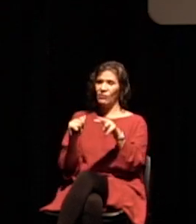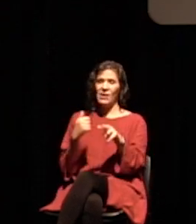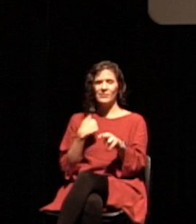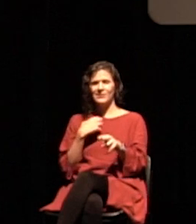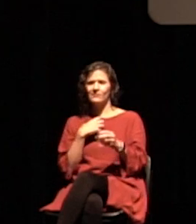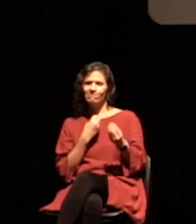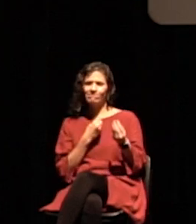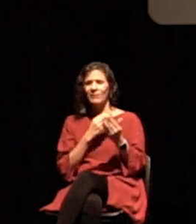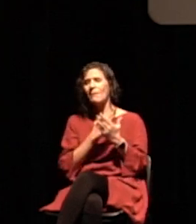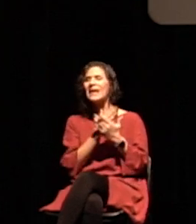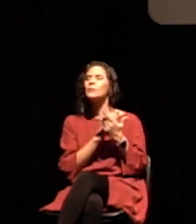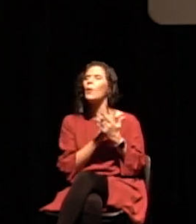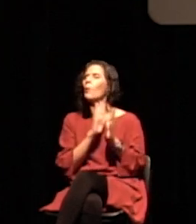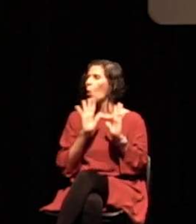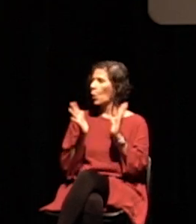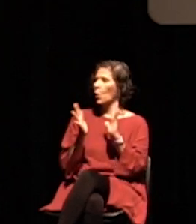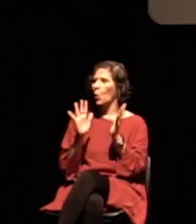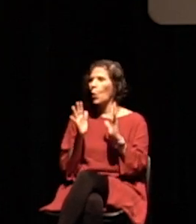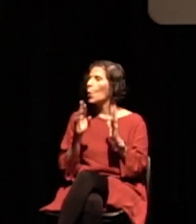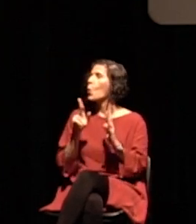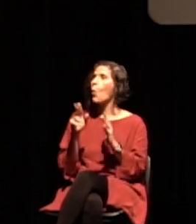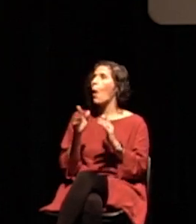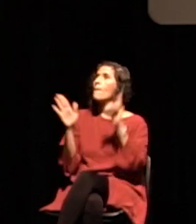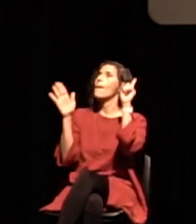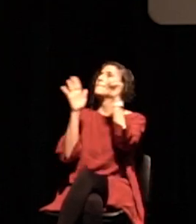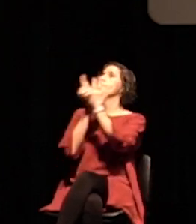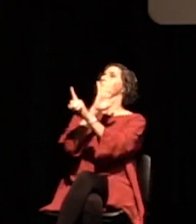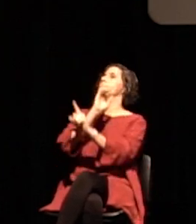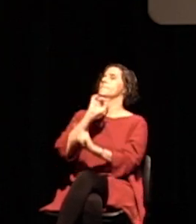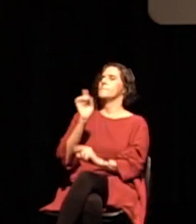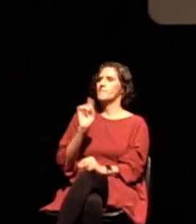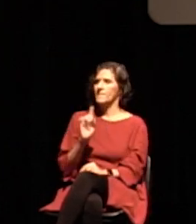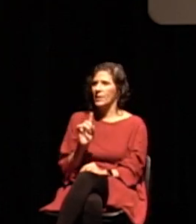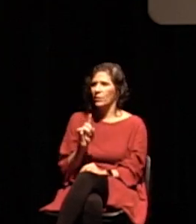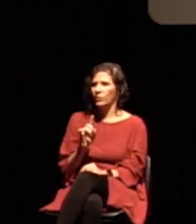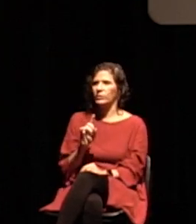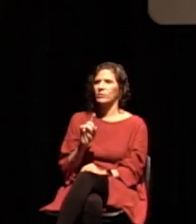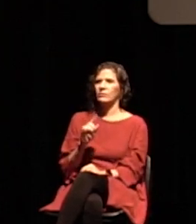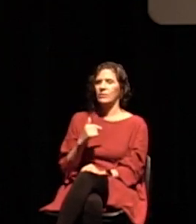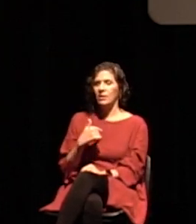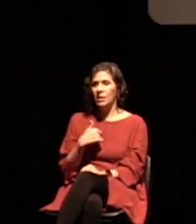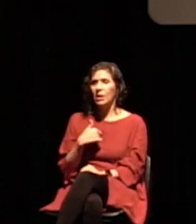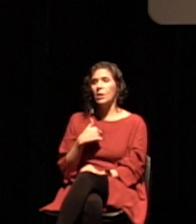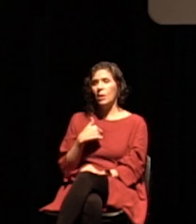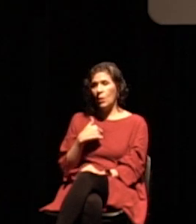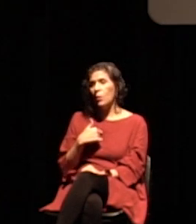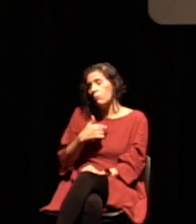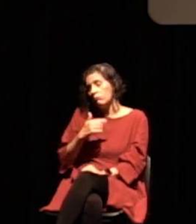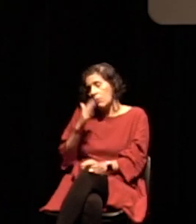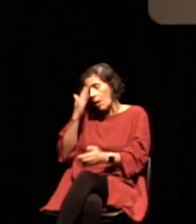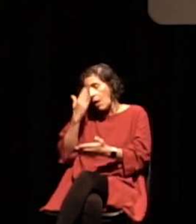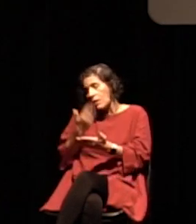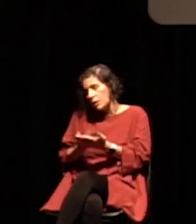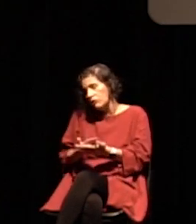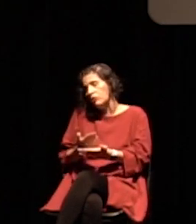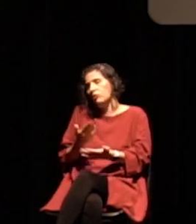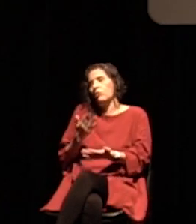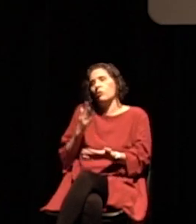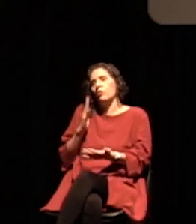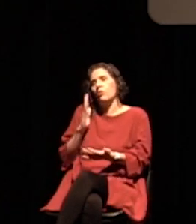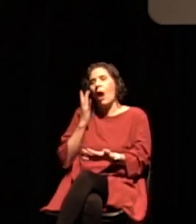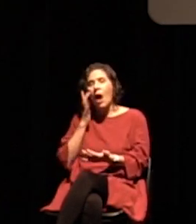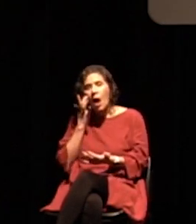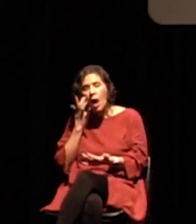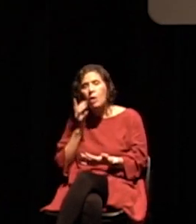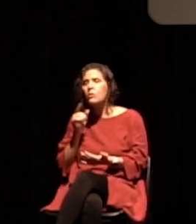inquietação, não é propriamente uma pergunta. Eu acho que há uma